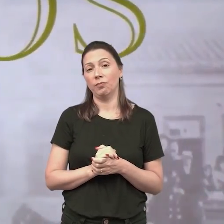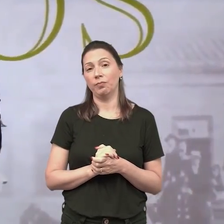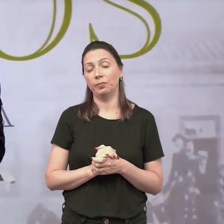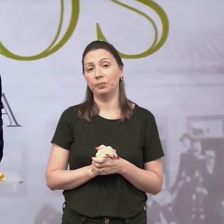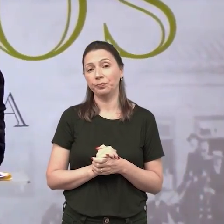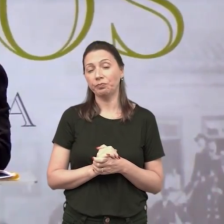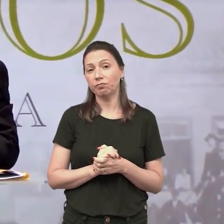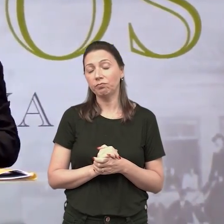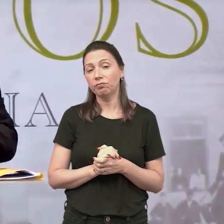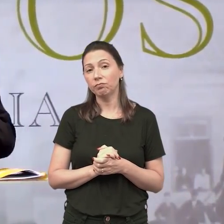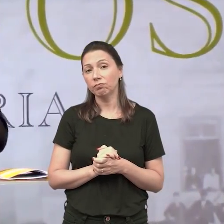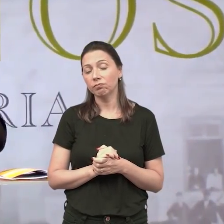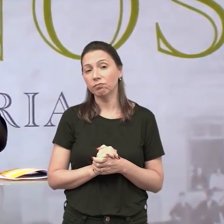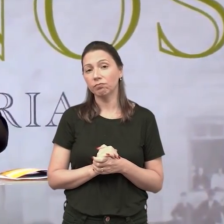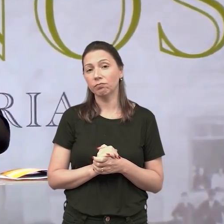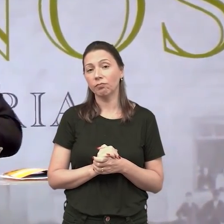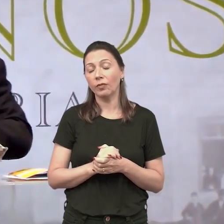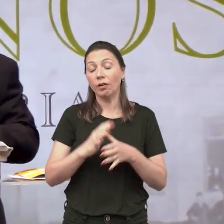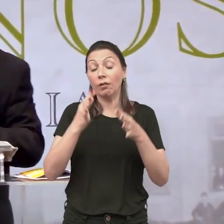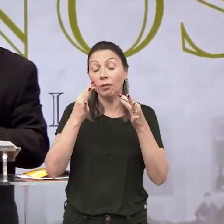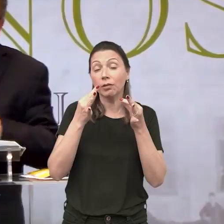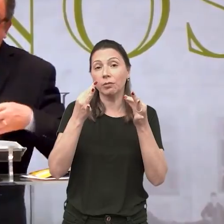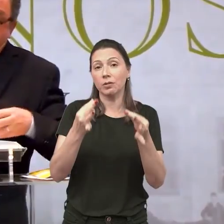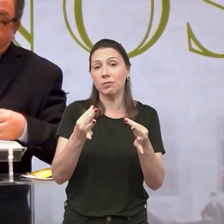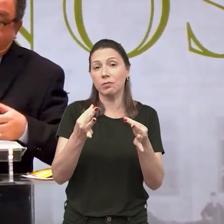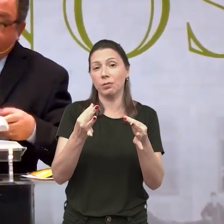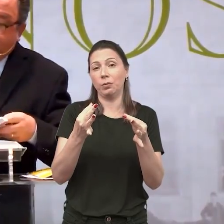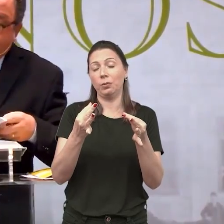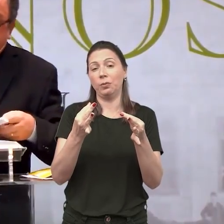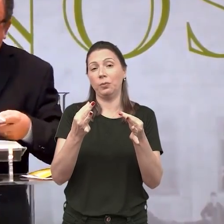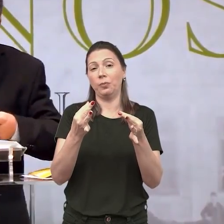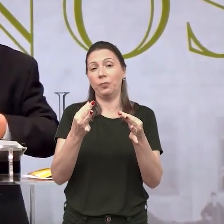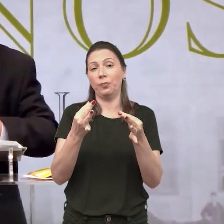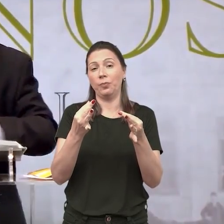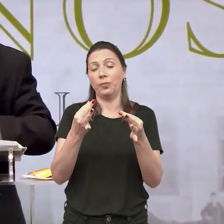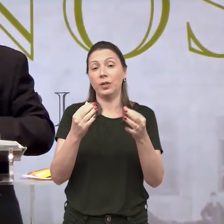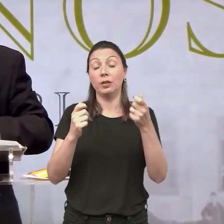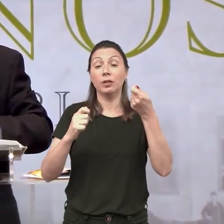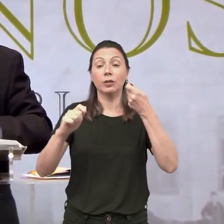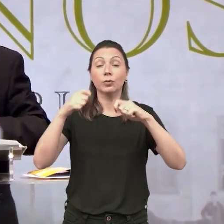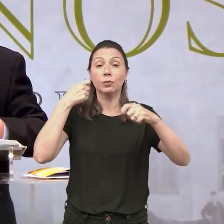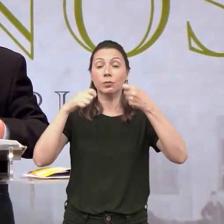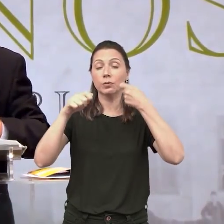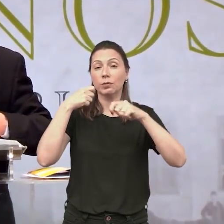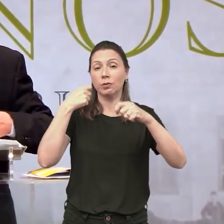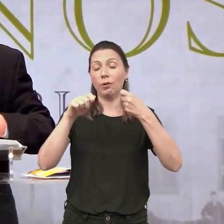E aí eu queria chamar a sua atenção, veja lá no Salmo.